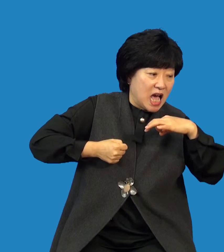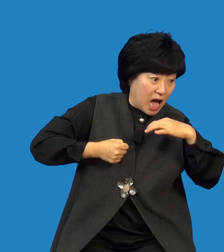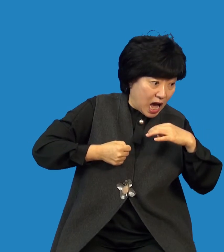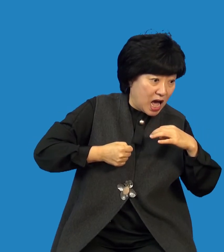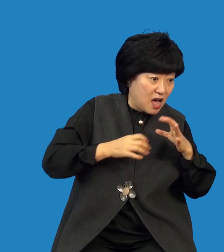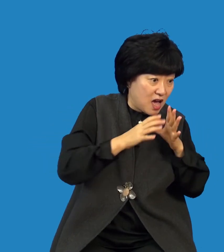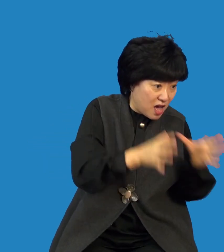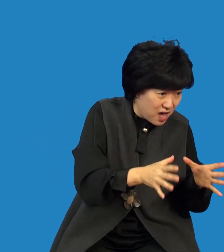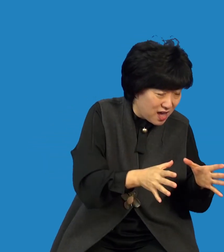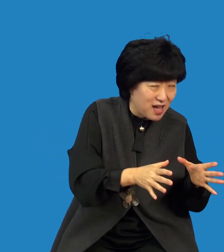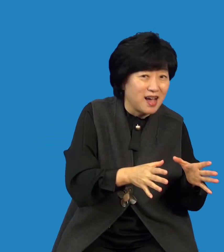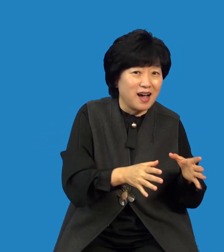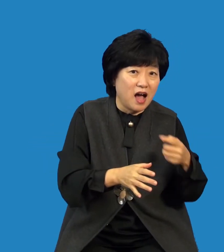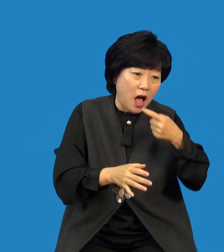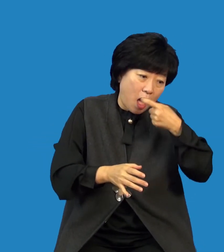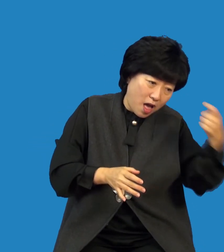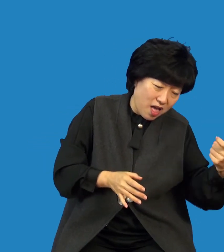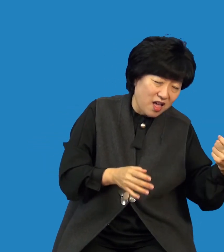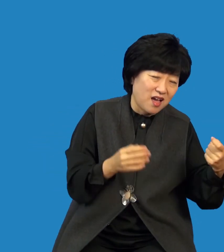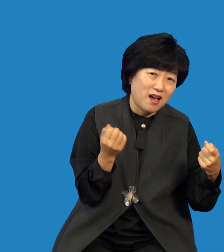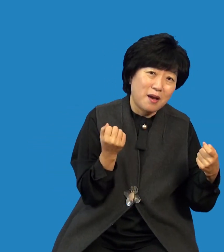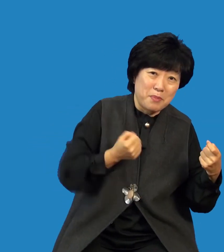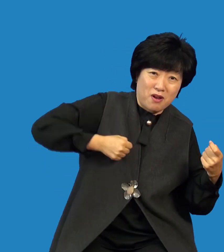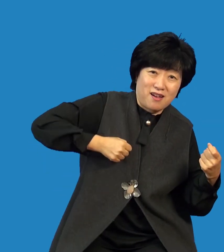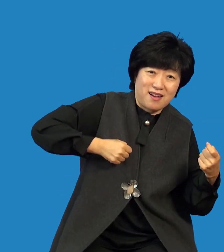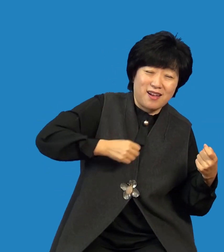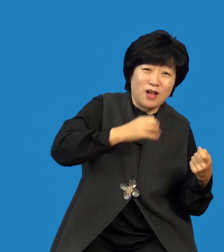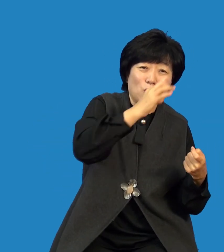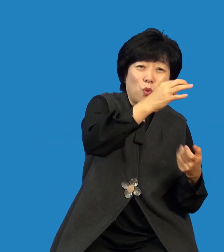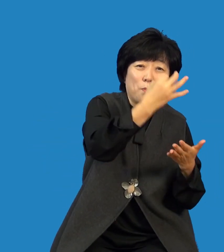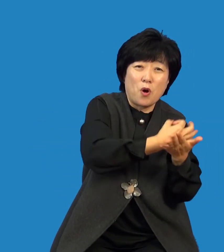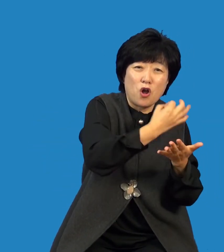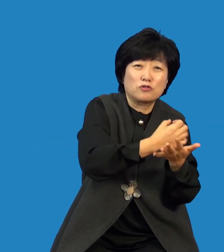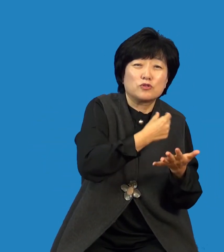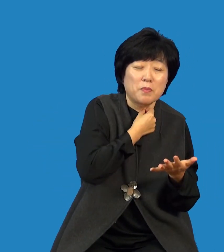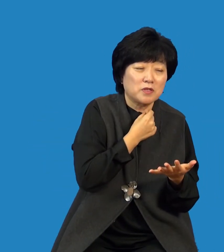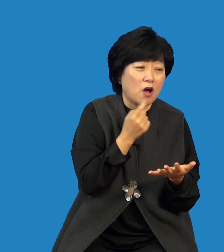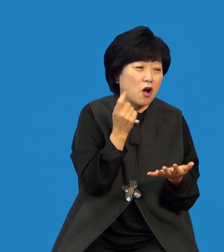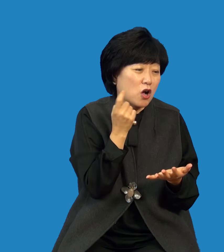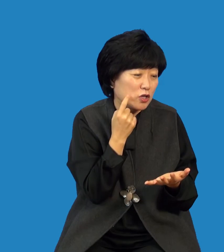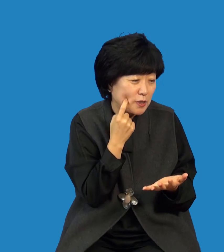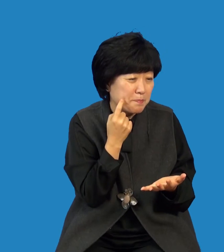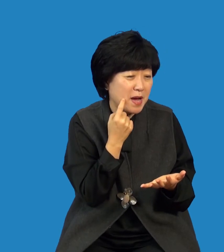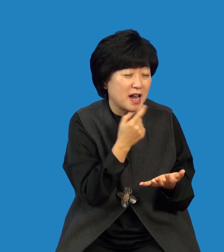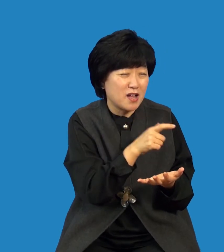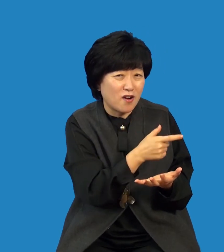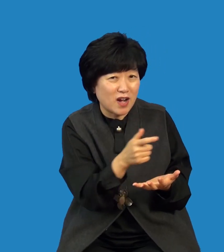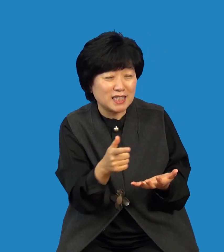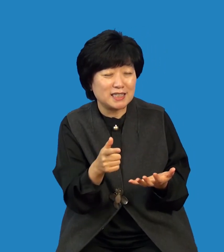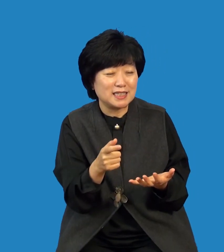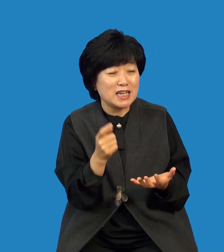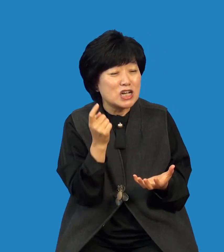하는 게 대부분 돈 벌기 위해서 그런 거잖아. 근데 그 돈 버는 이유가 대부분 다 불안과 두려움을 없애기 위해서 돈 버는 거잖아.